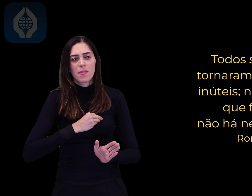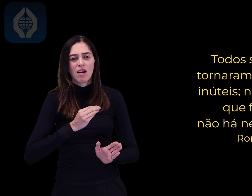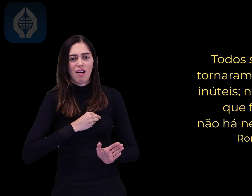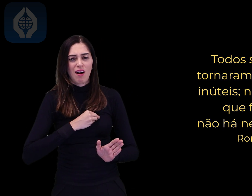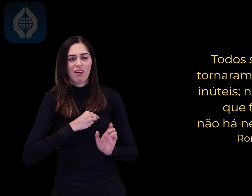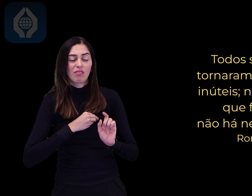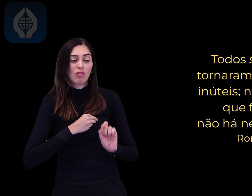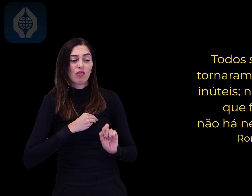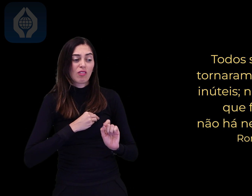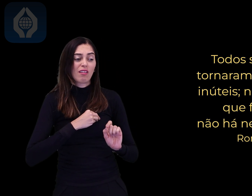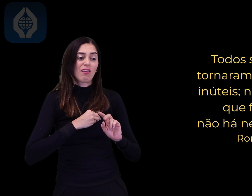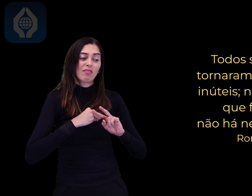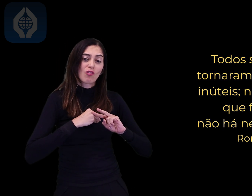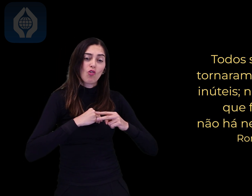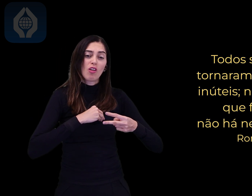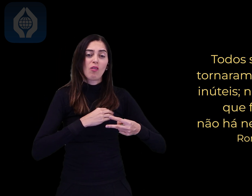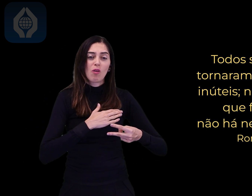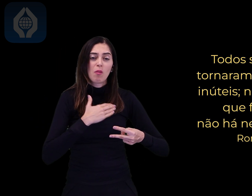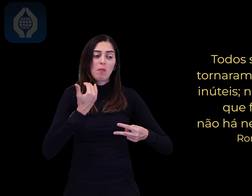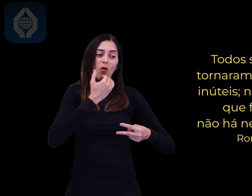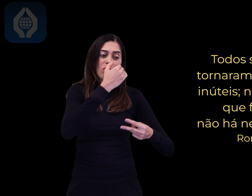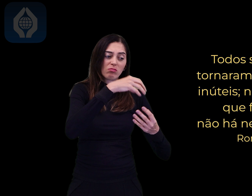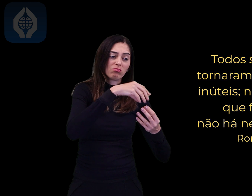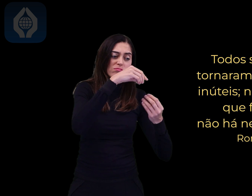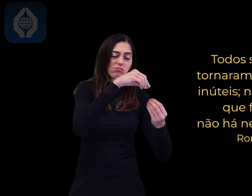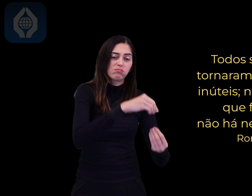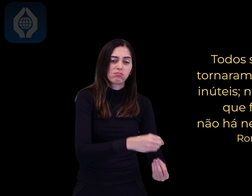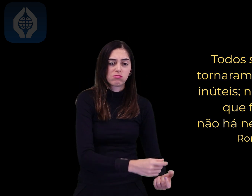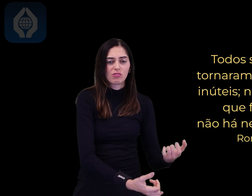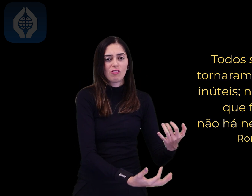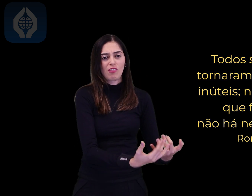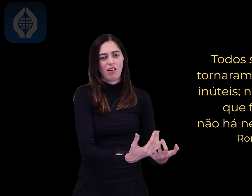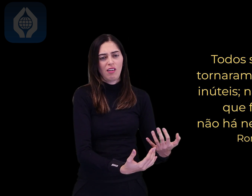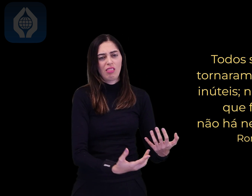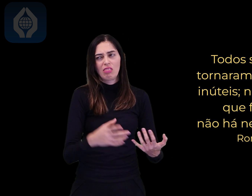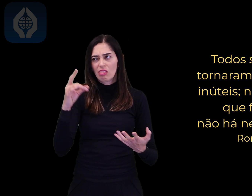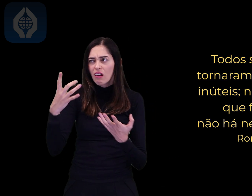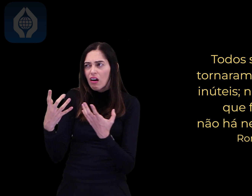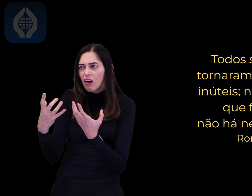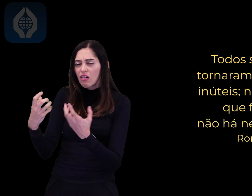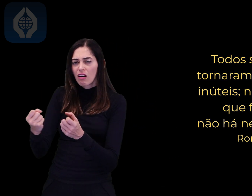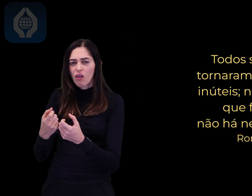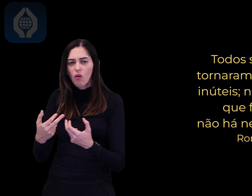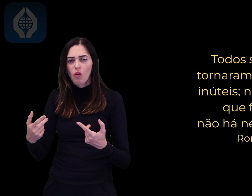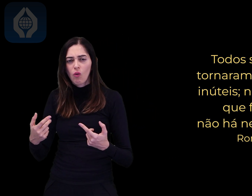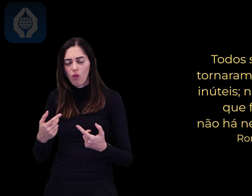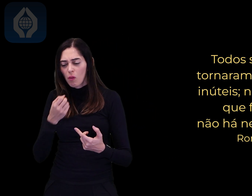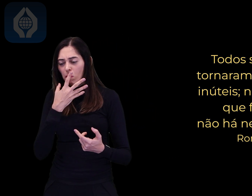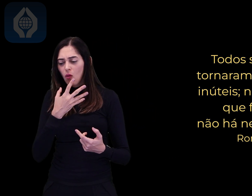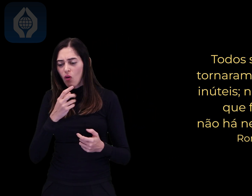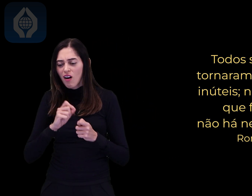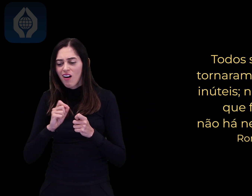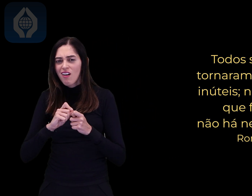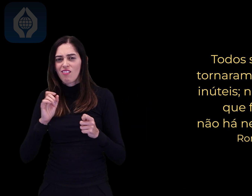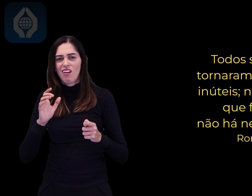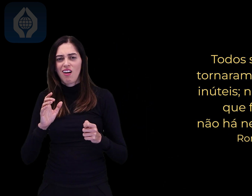podemos agradar a Deus com nossas obras. Deus jamais aceitará alguém por causa das coisas boas que fez. Ao lermos